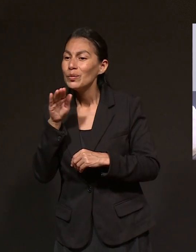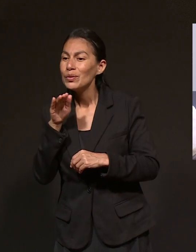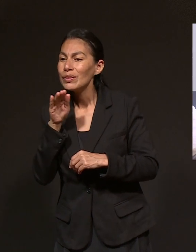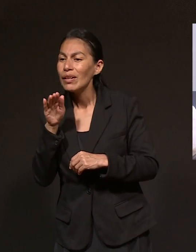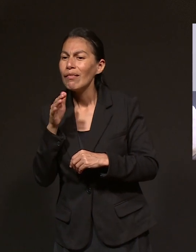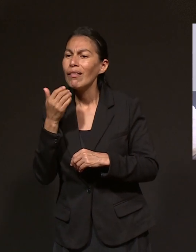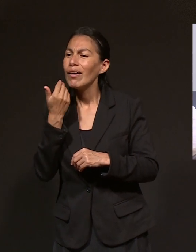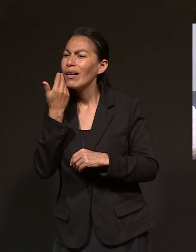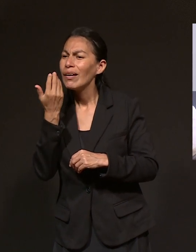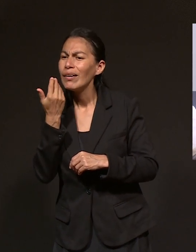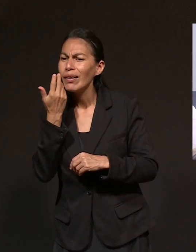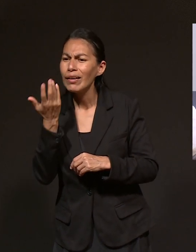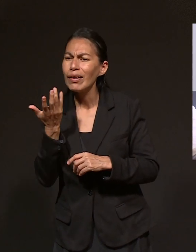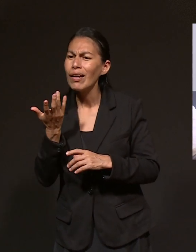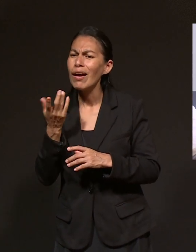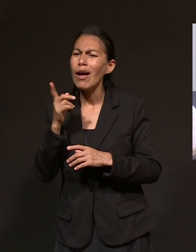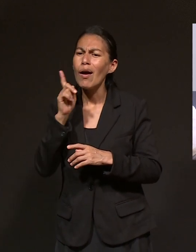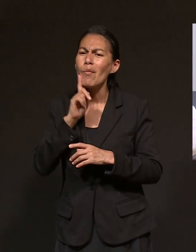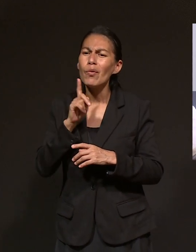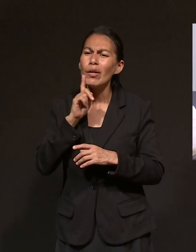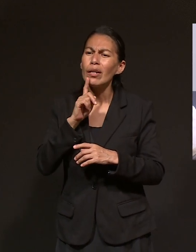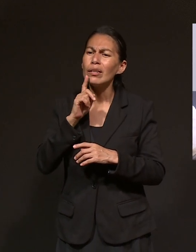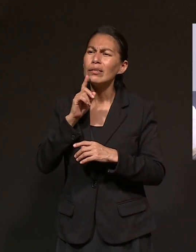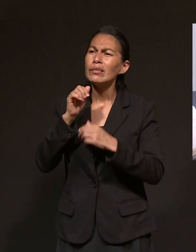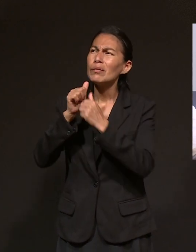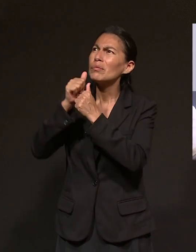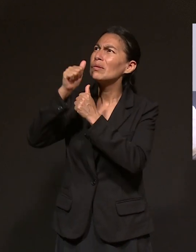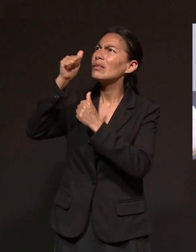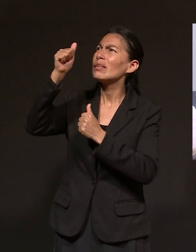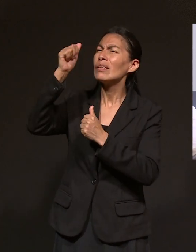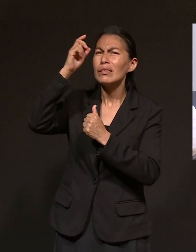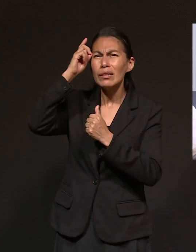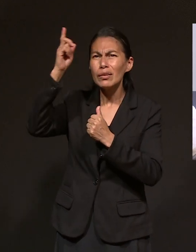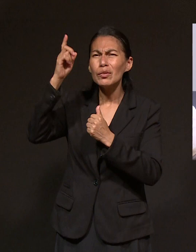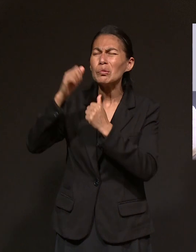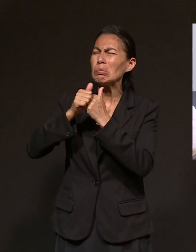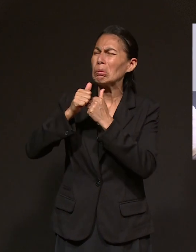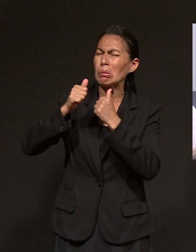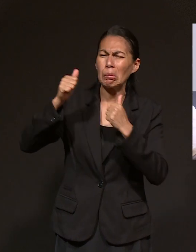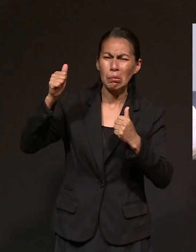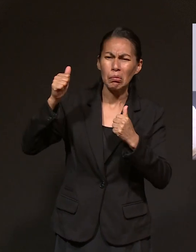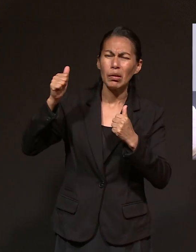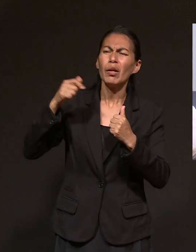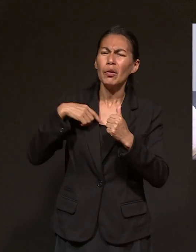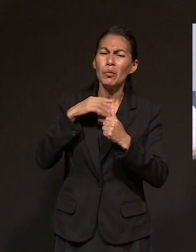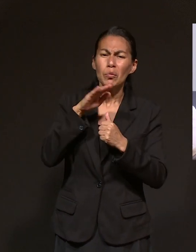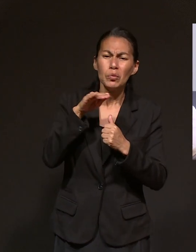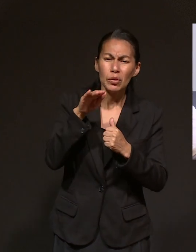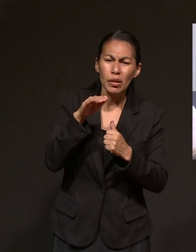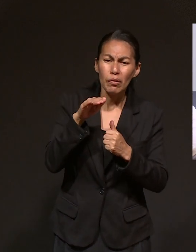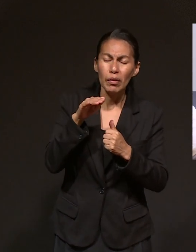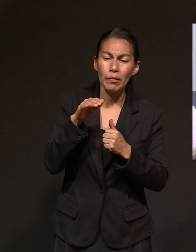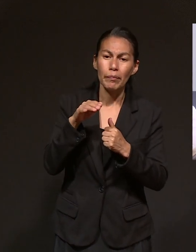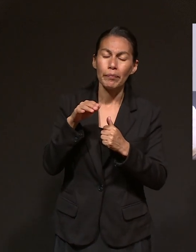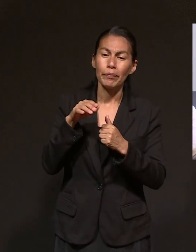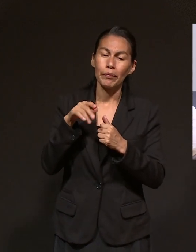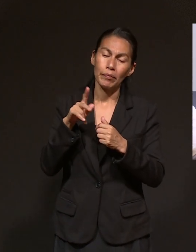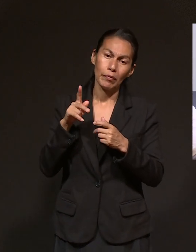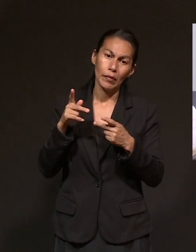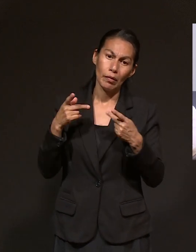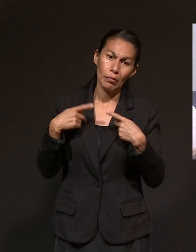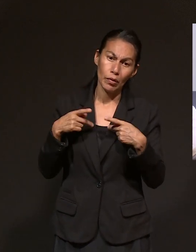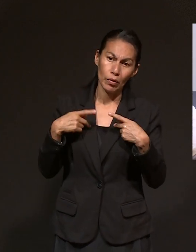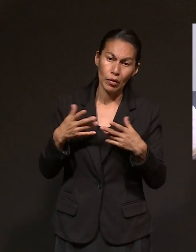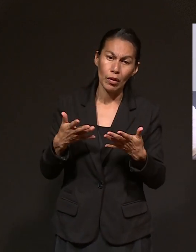yo pedí a Dios una compañera que me ayudara. Era una oración muy